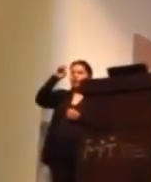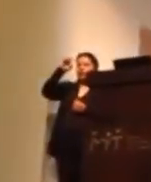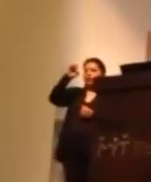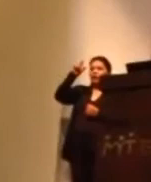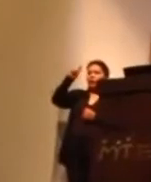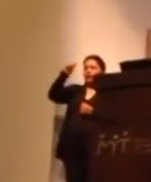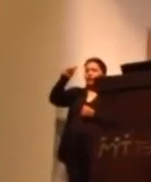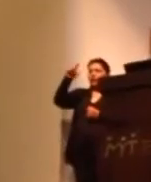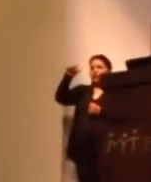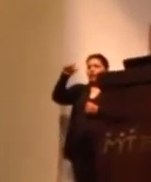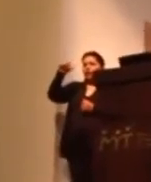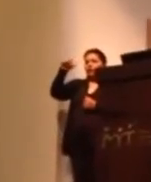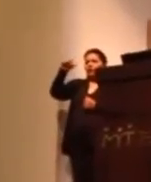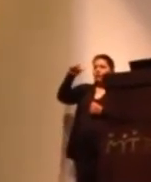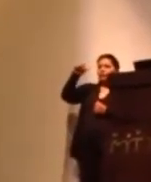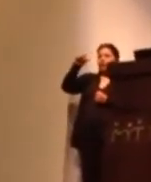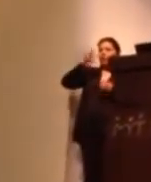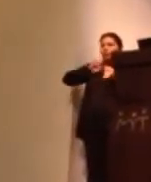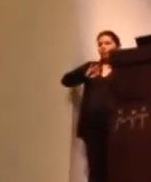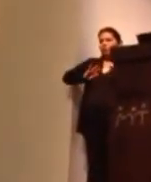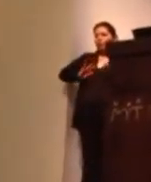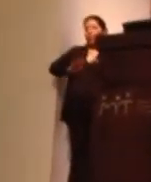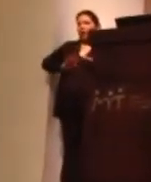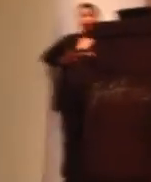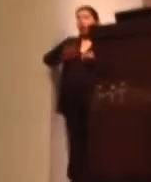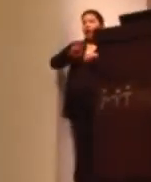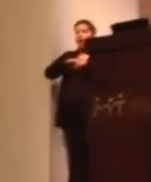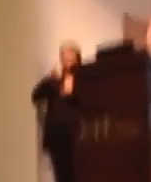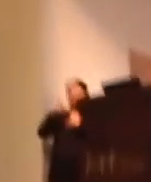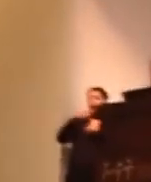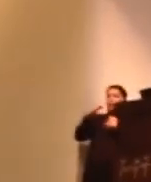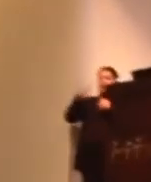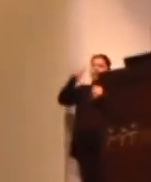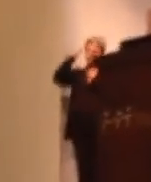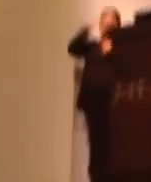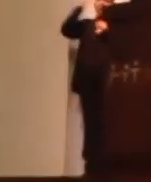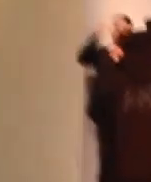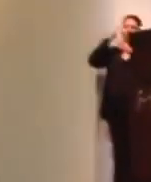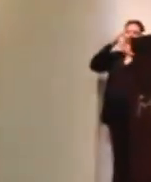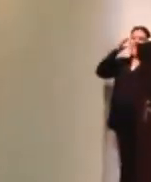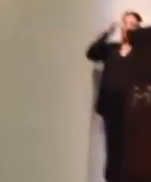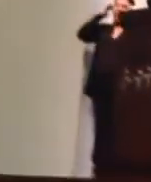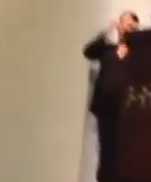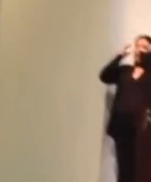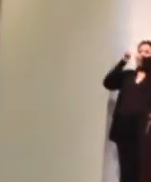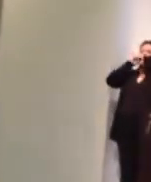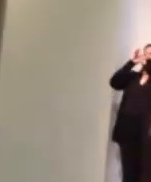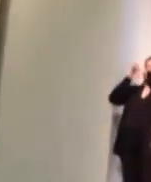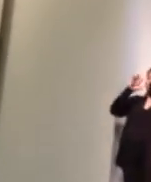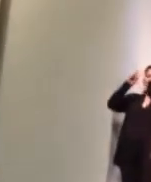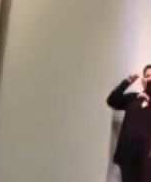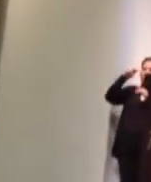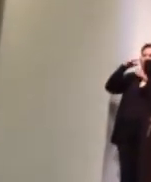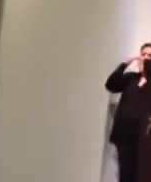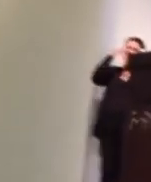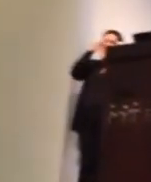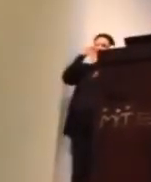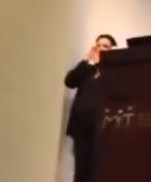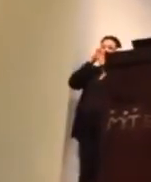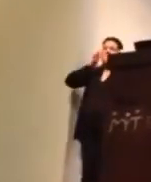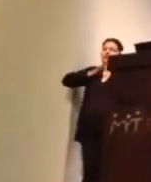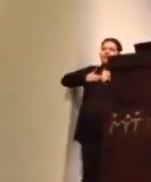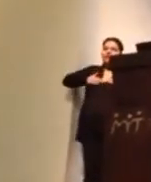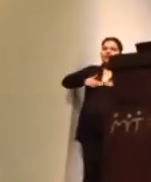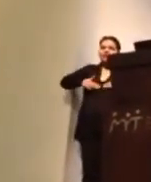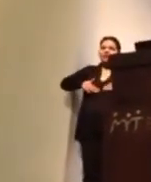qué? Porque en el estado teta entras y estás inconsciente. Esa es la base de la hipnosis, por ejemplo. Pero obviamente no vas a